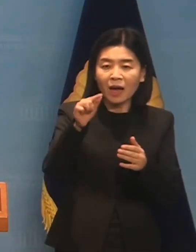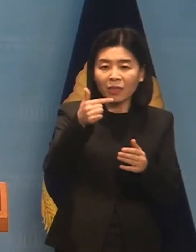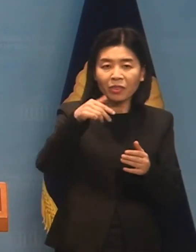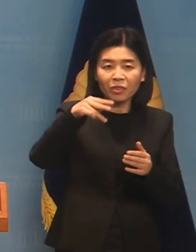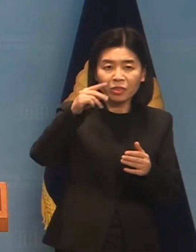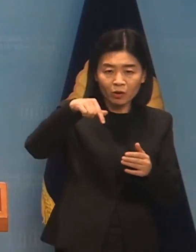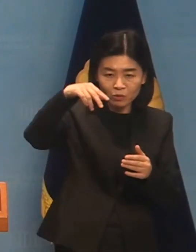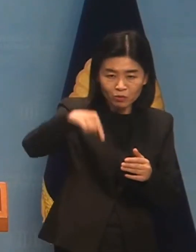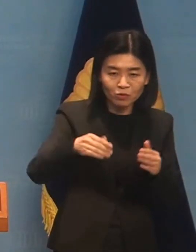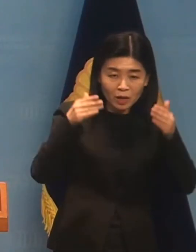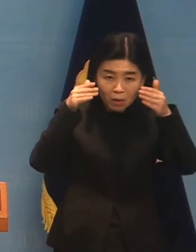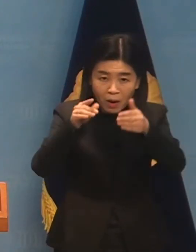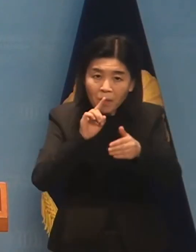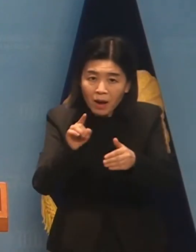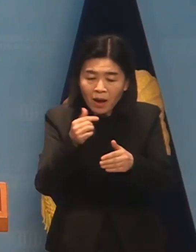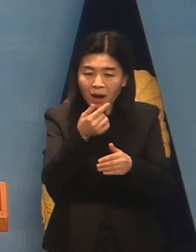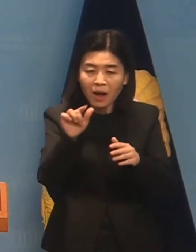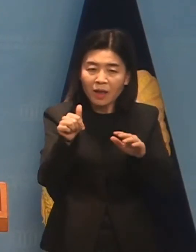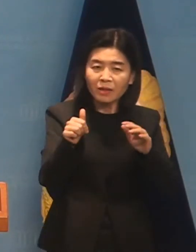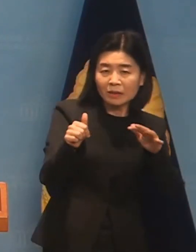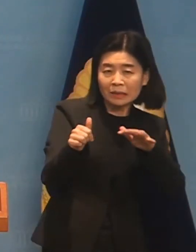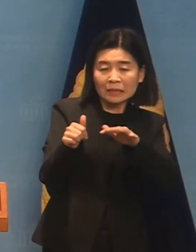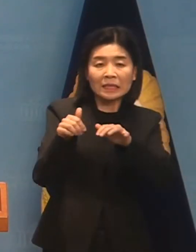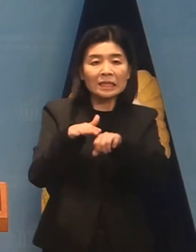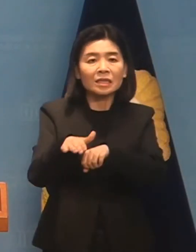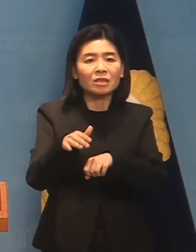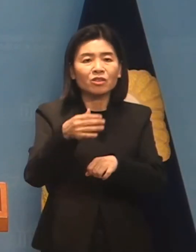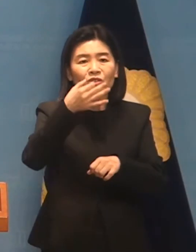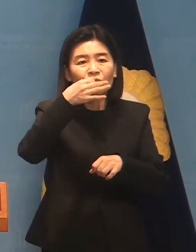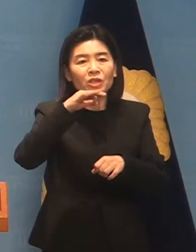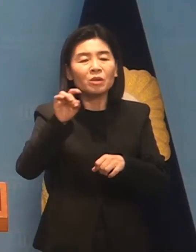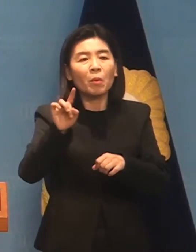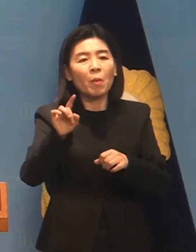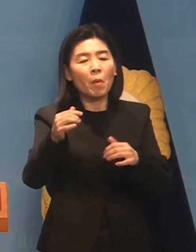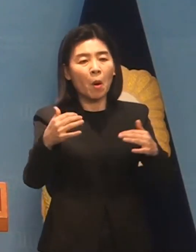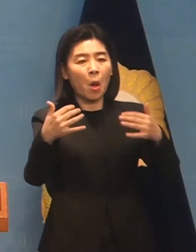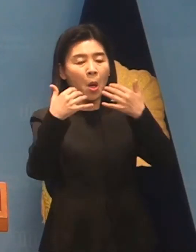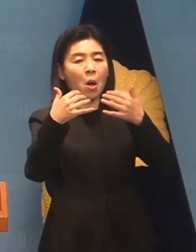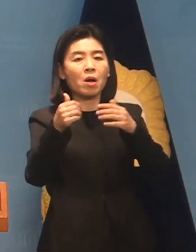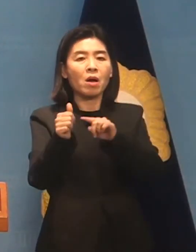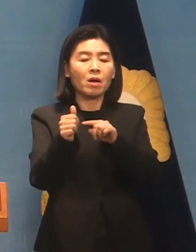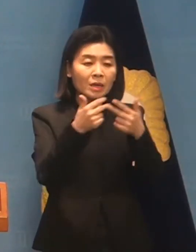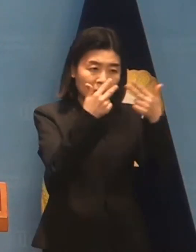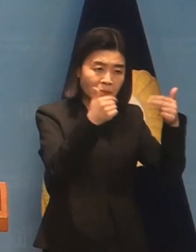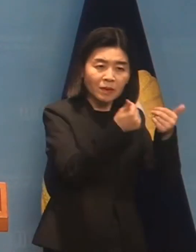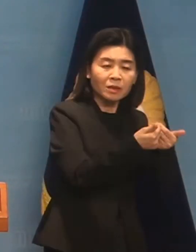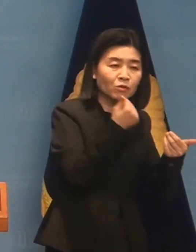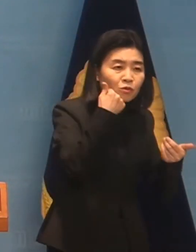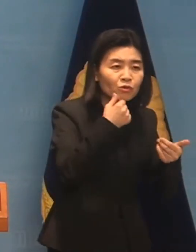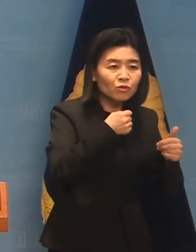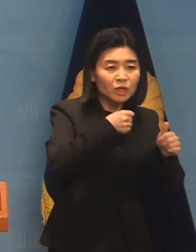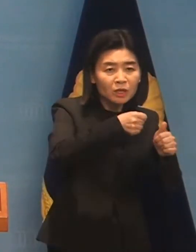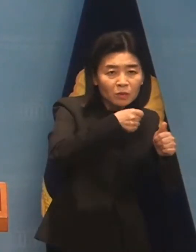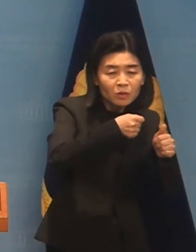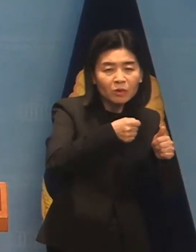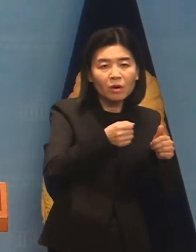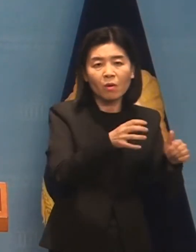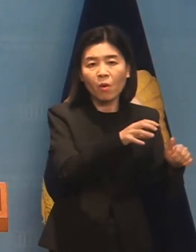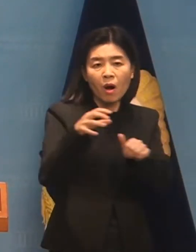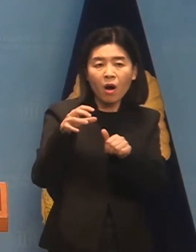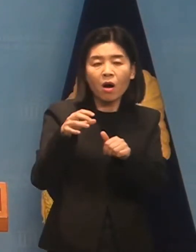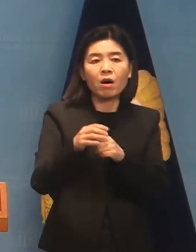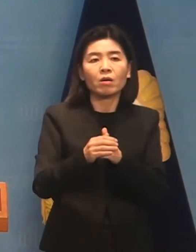제하의 보도를 통해서 한덕수 후보에게 유리한 내용을 중심으로 구성하고 이재명 후보를 반대하는 익명의 인터뷰를 일방적으로 인용하는